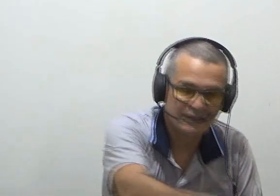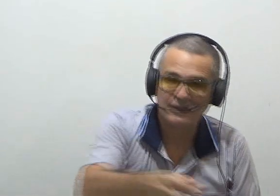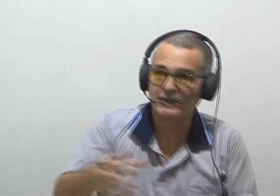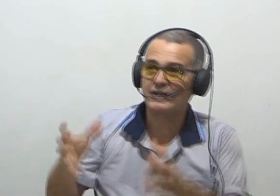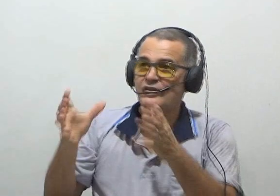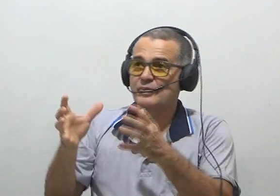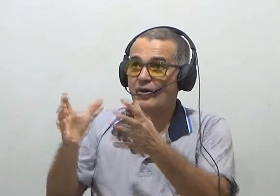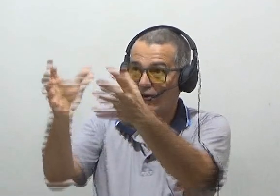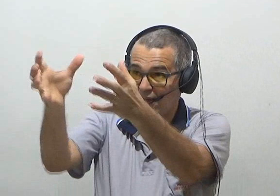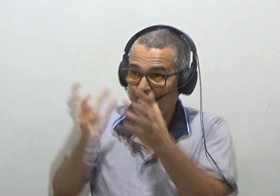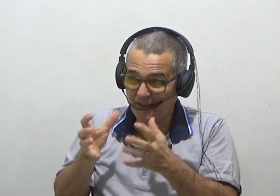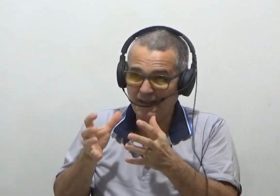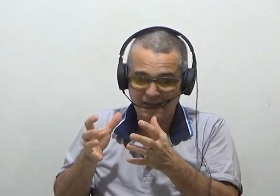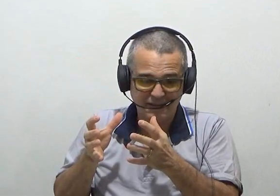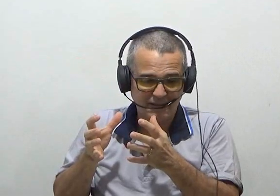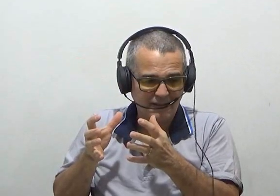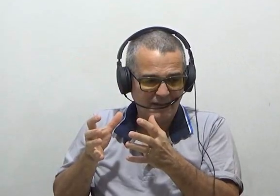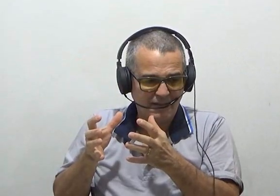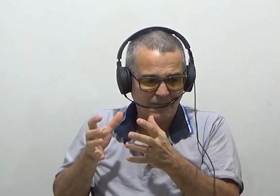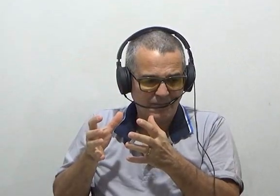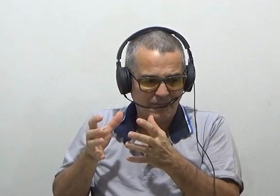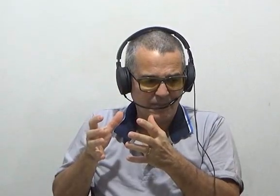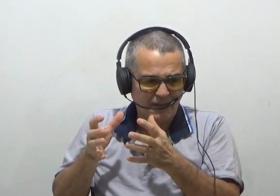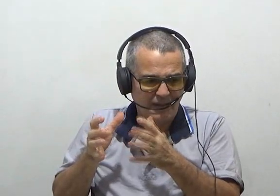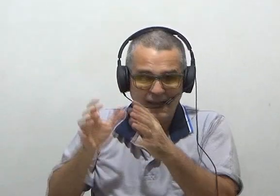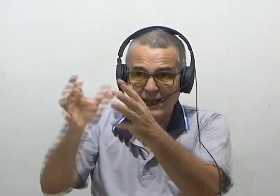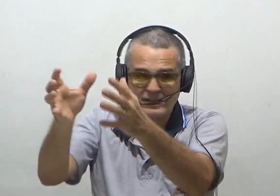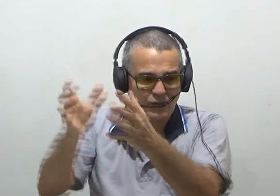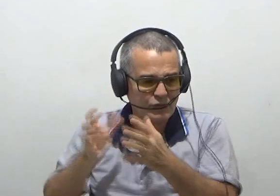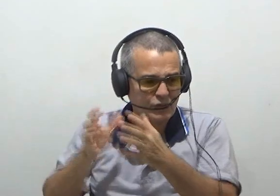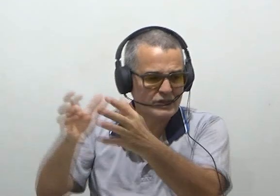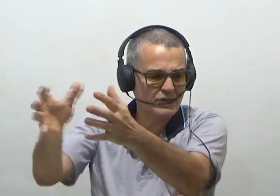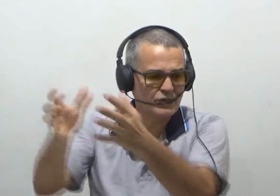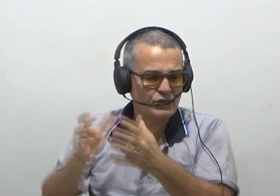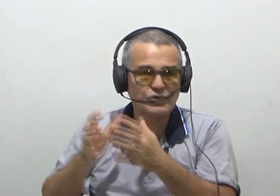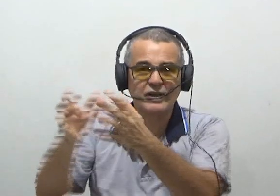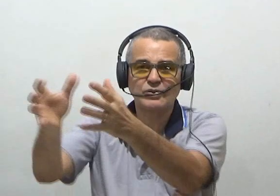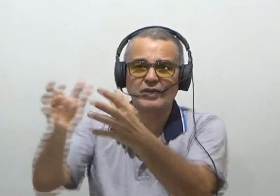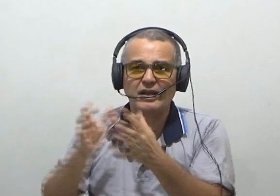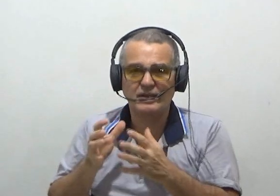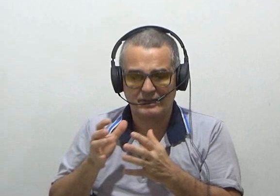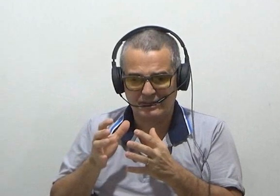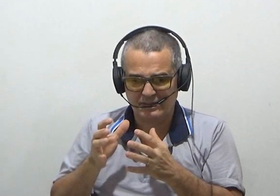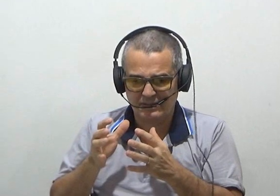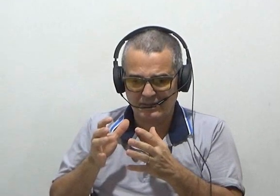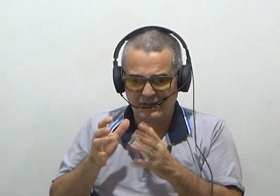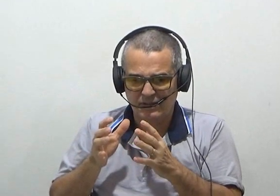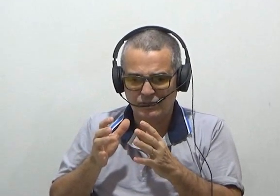prateleira, e a gente fez bola, quer? É essa construção que o sujeito